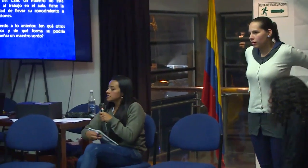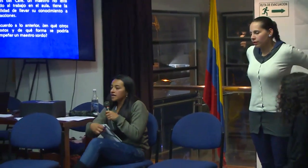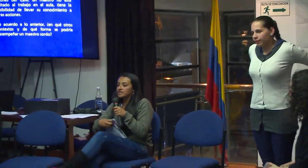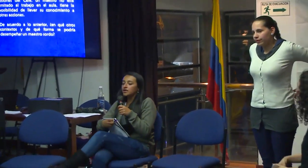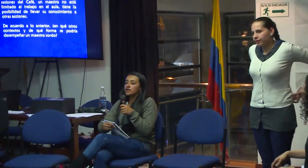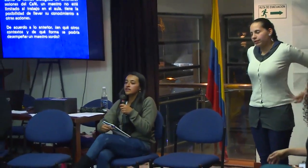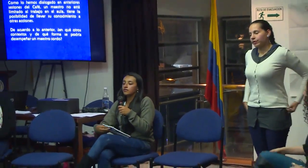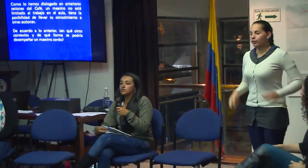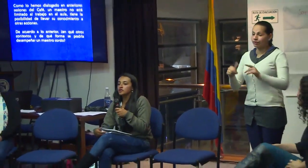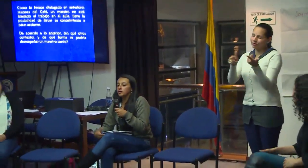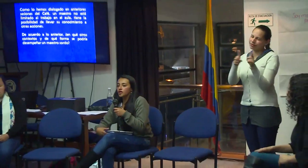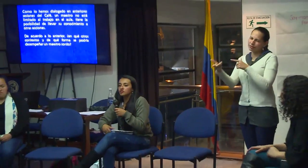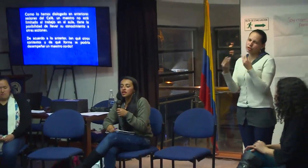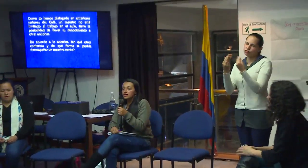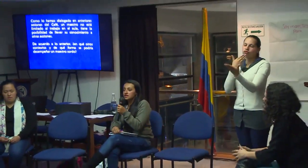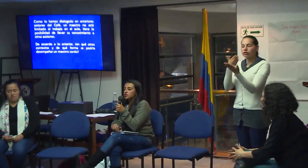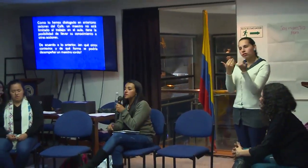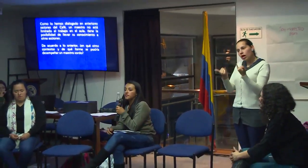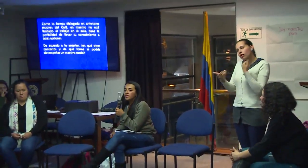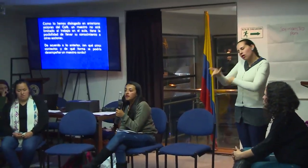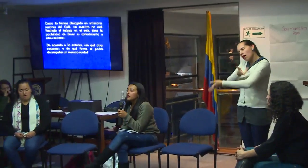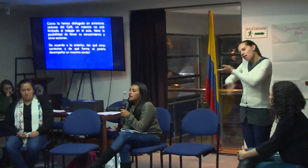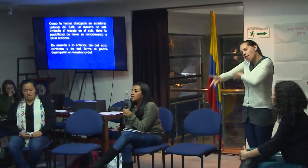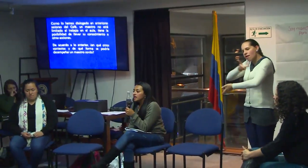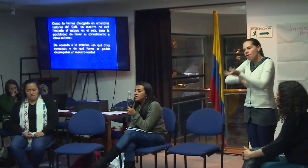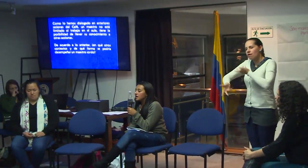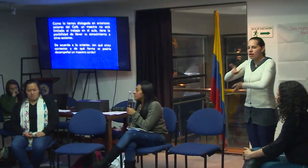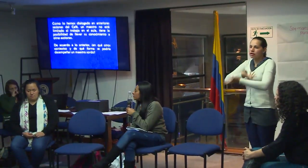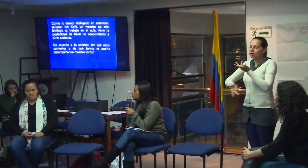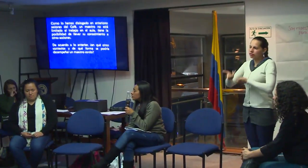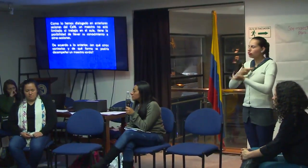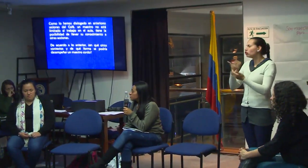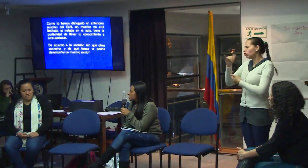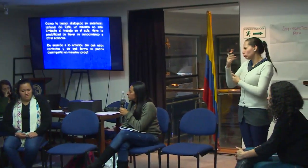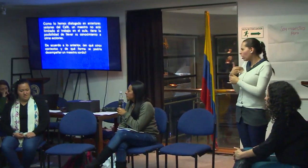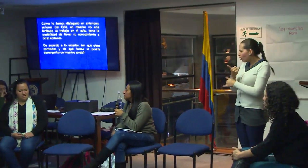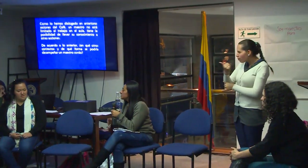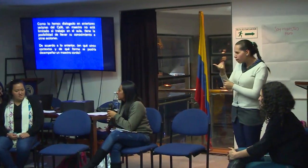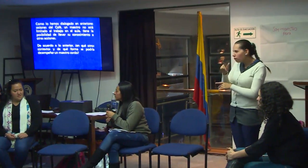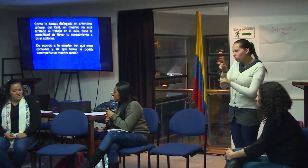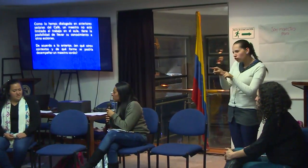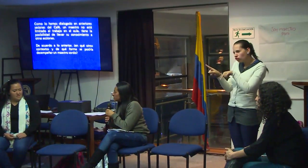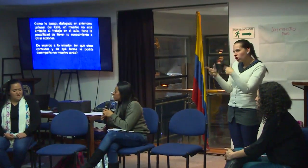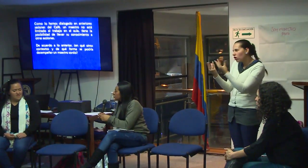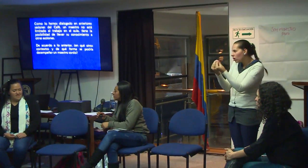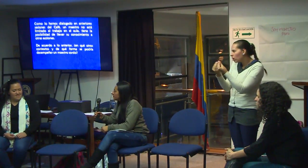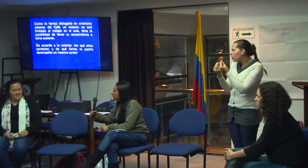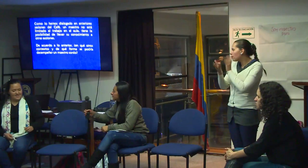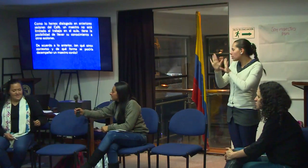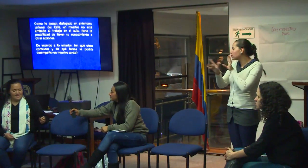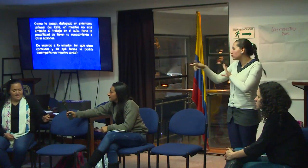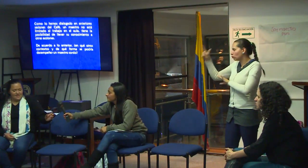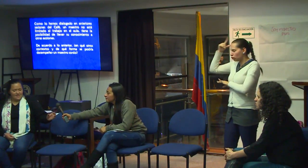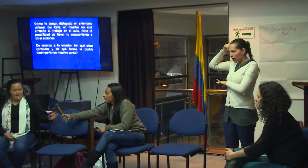Listo, muchas gracias. Ahora sí vamos con la socialización. Y ya habían unos compañeros que iban a participar. Mi compañera Joana.